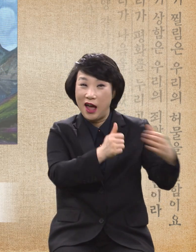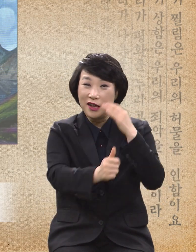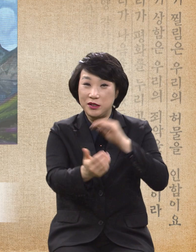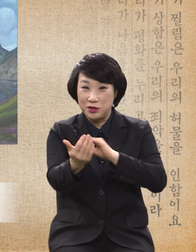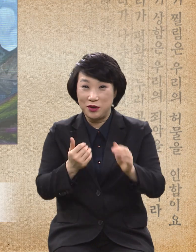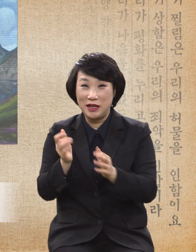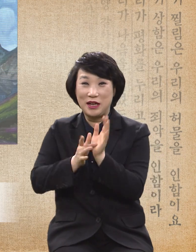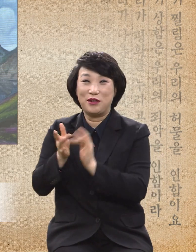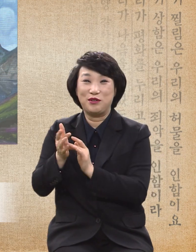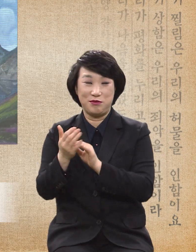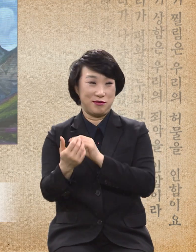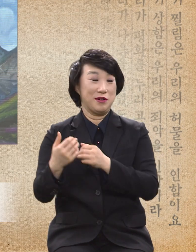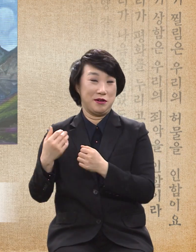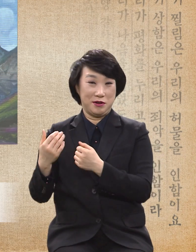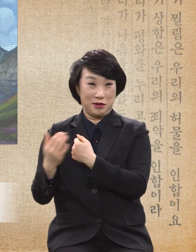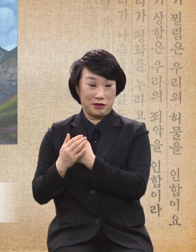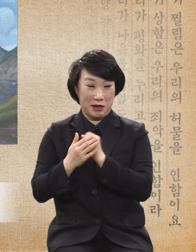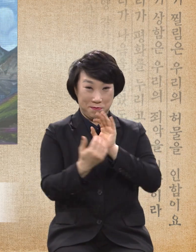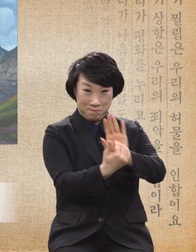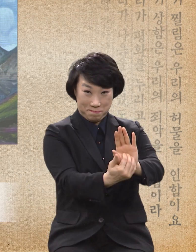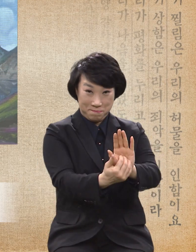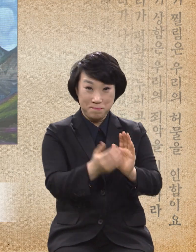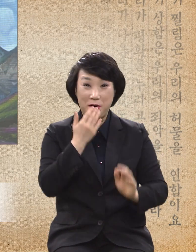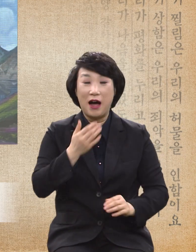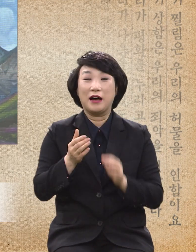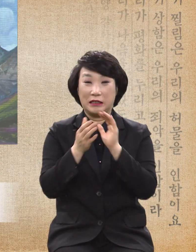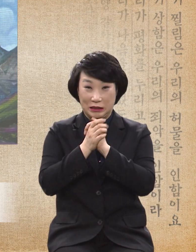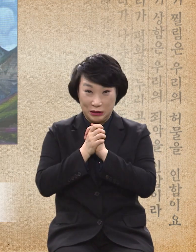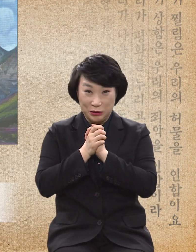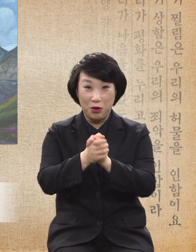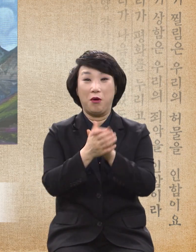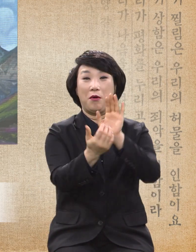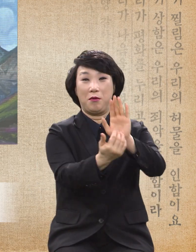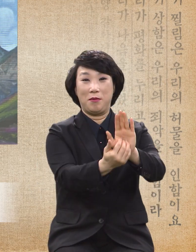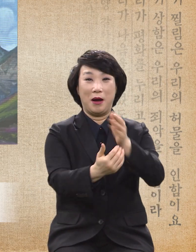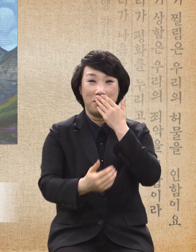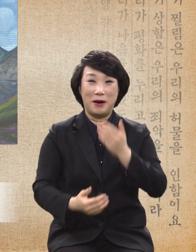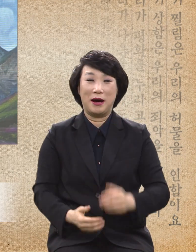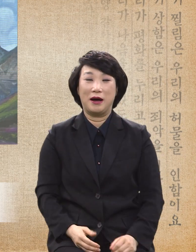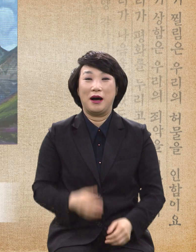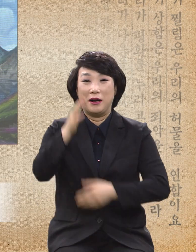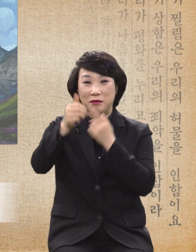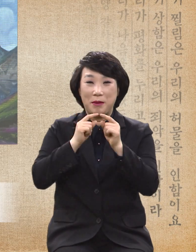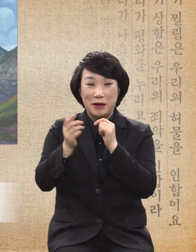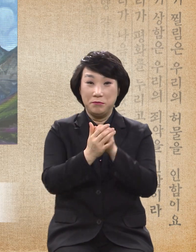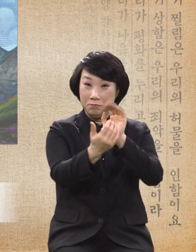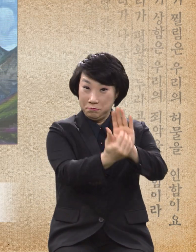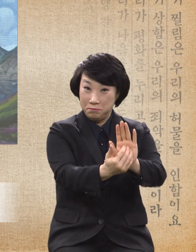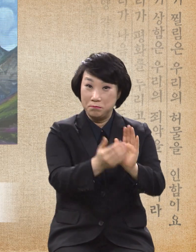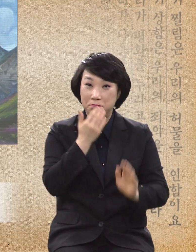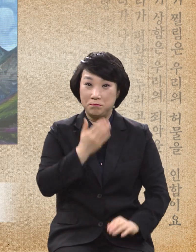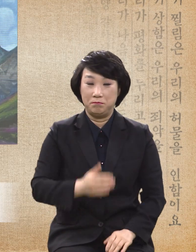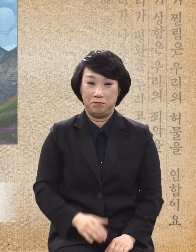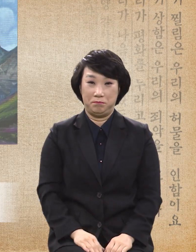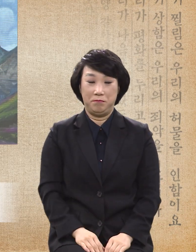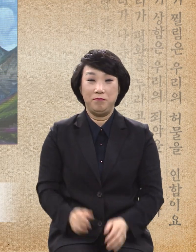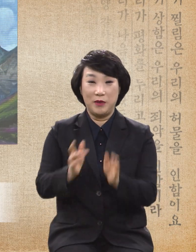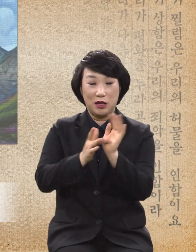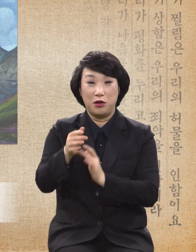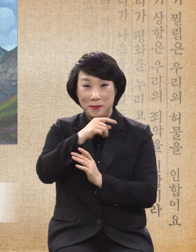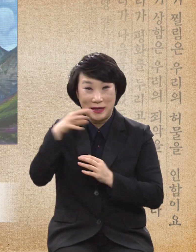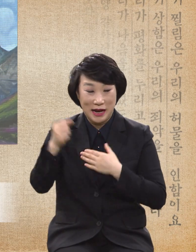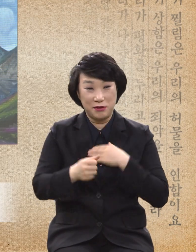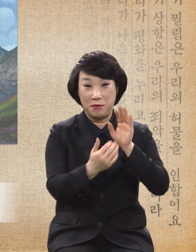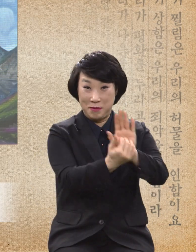전에 예수로 막아야 되니까, 기도로 막아야 되니까, 말씀으로 막아야 되니까, 예수